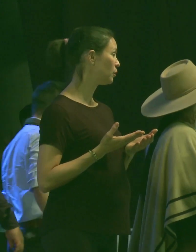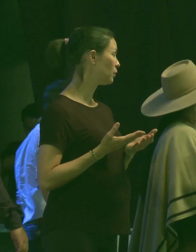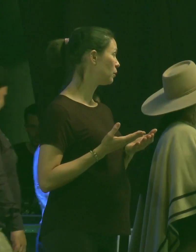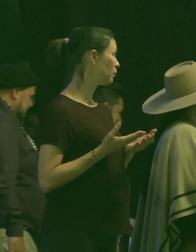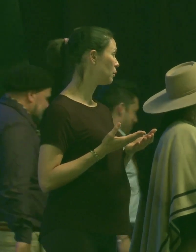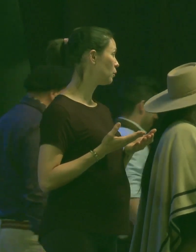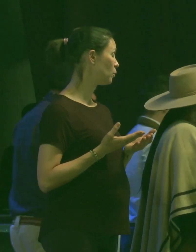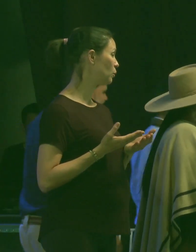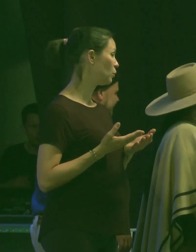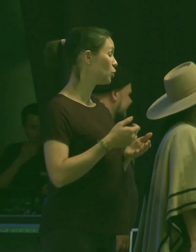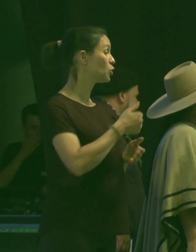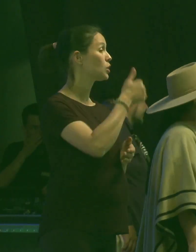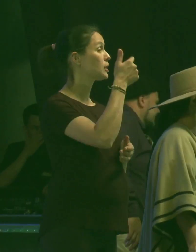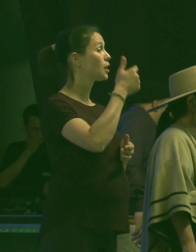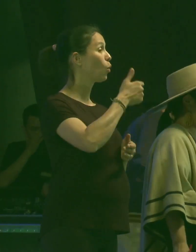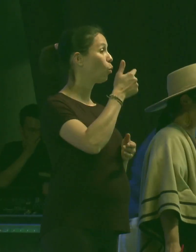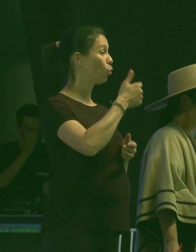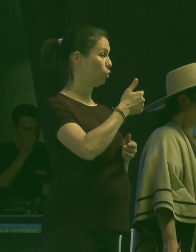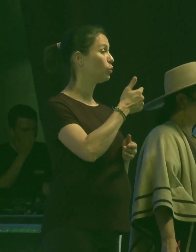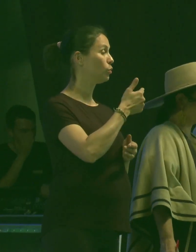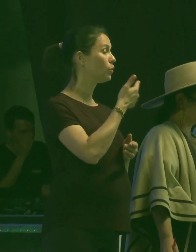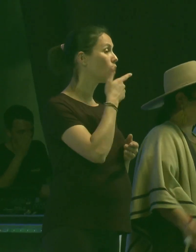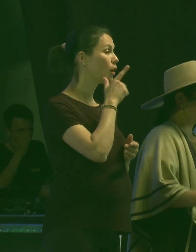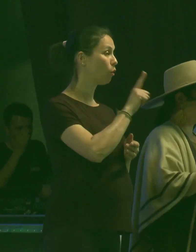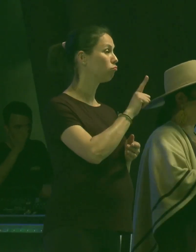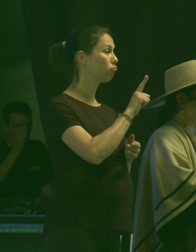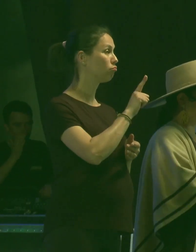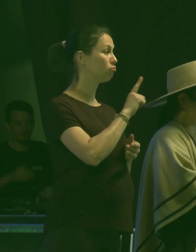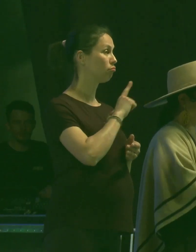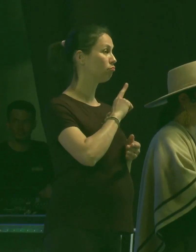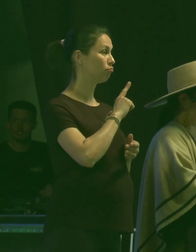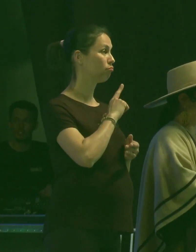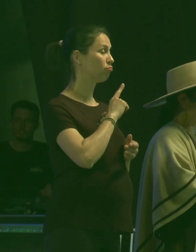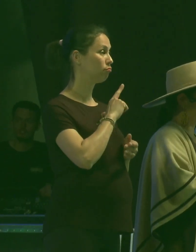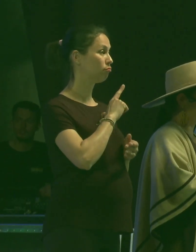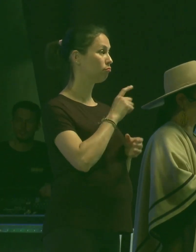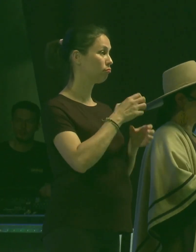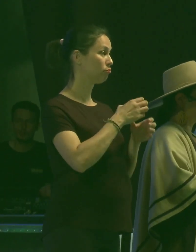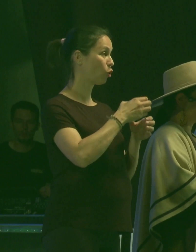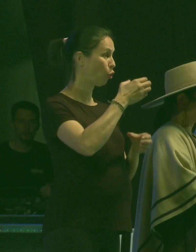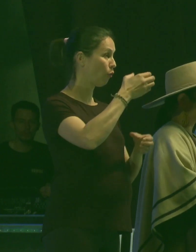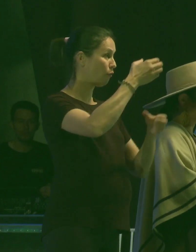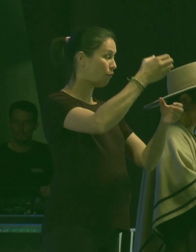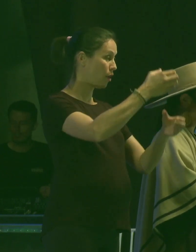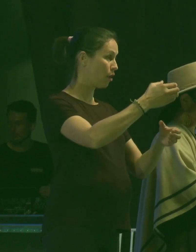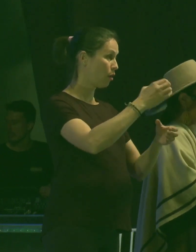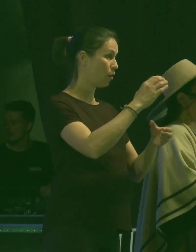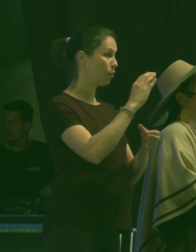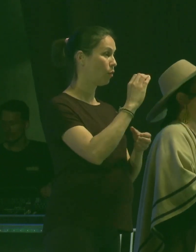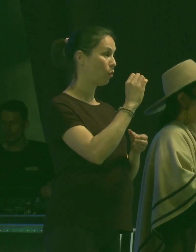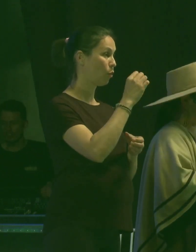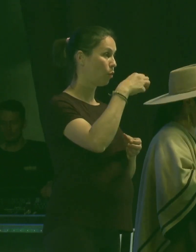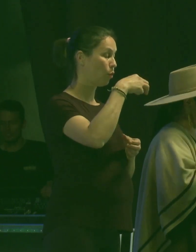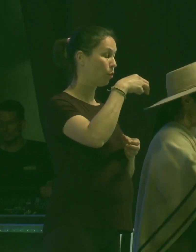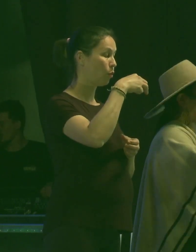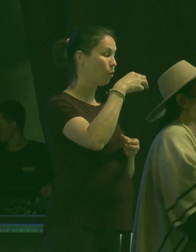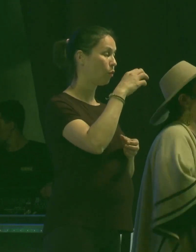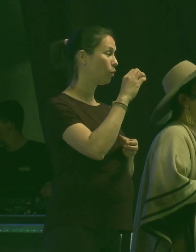do segundo lugar, que vai levar o troféu Colmeia do Trabalho, mais a importância...